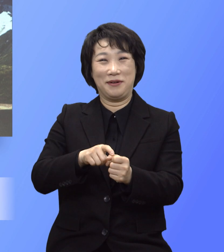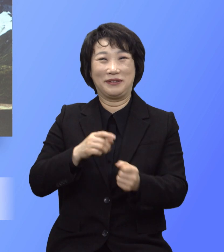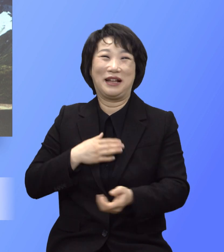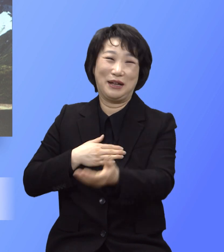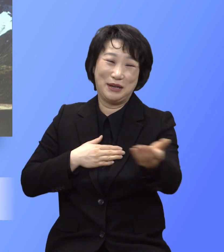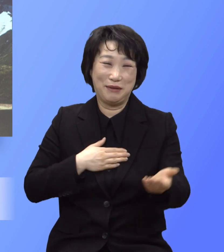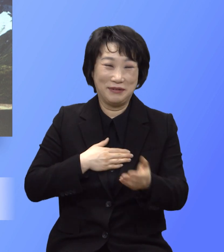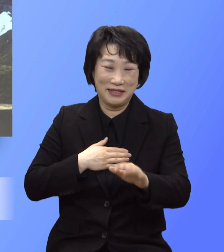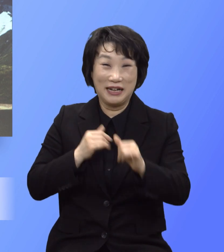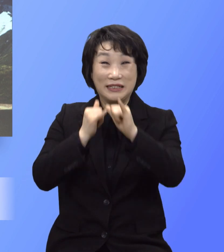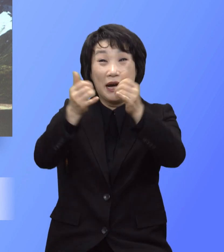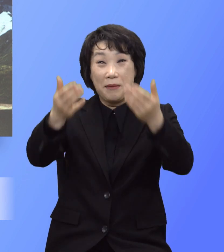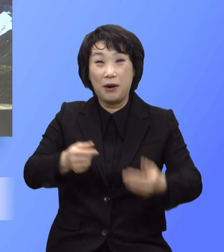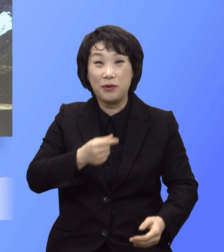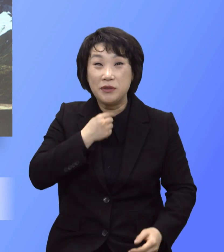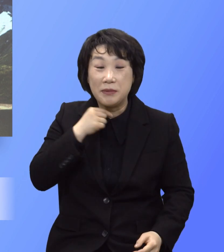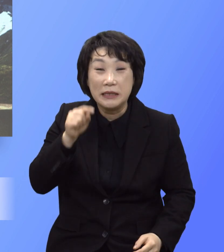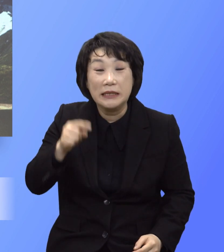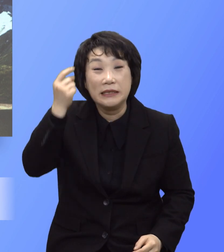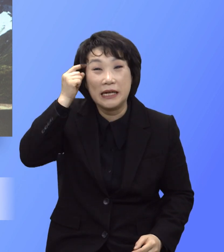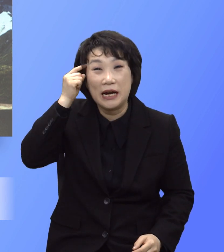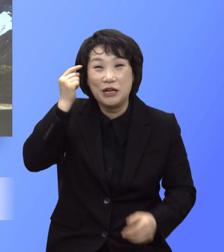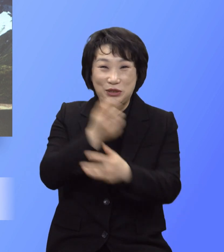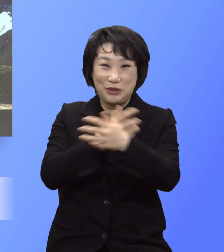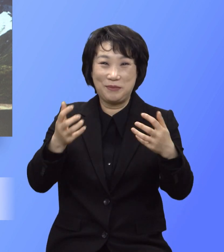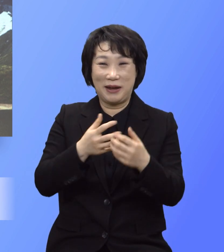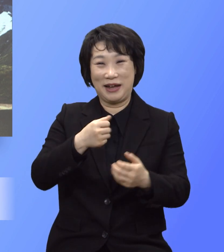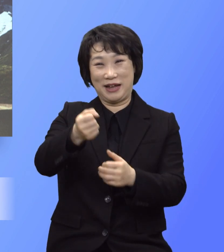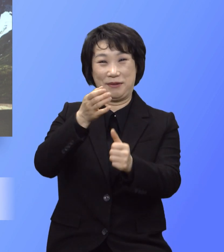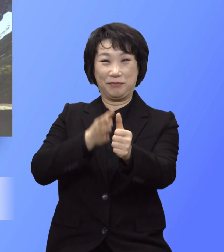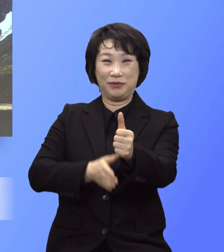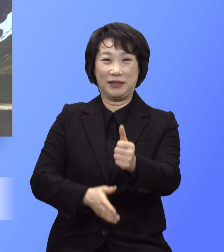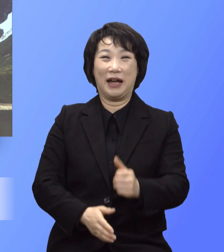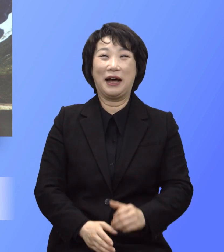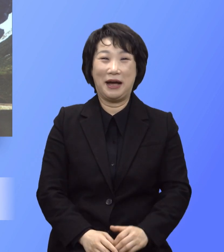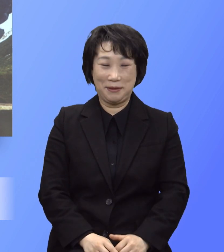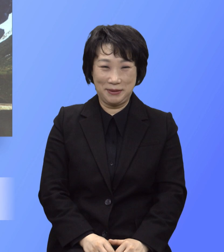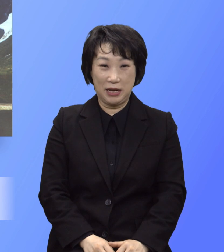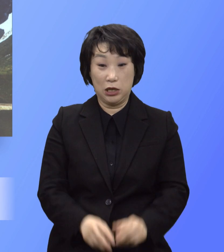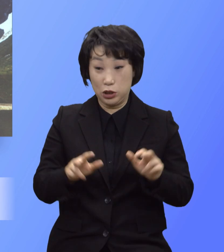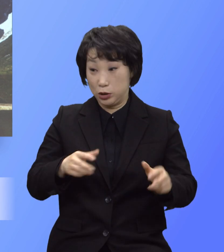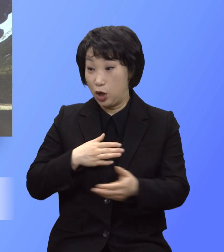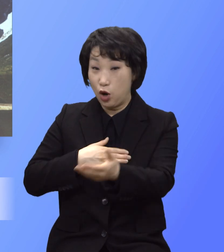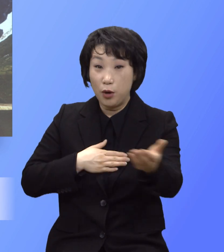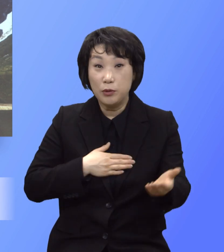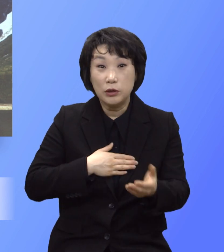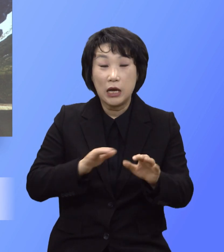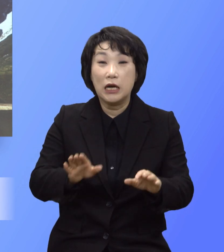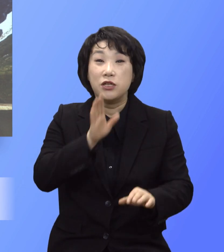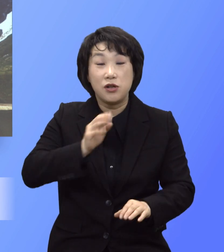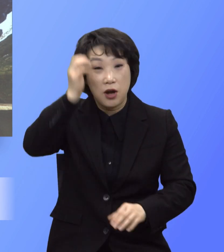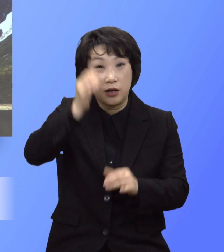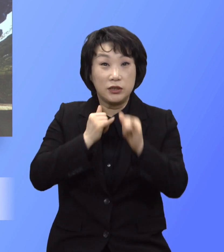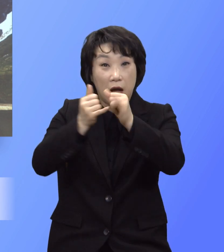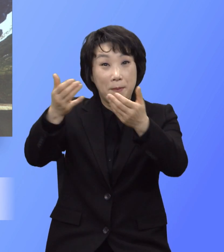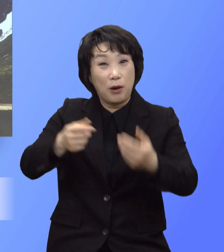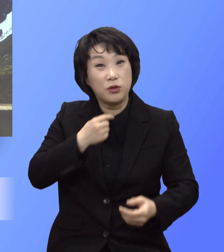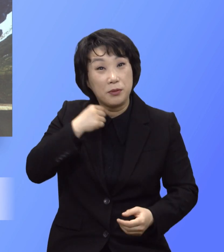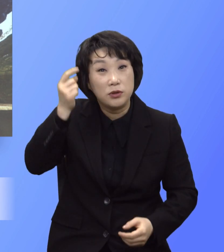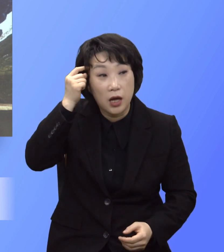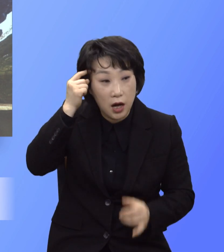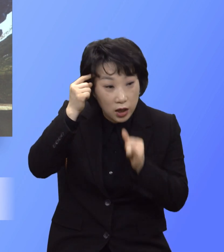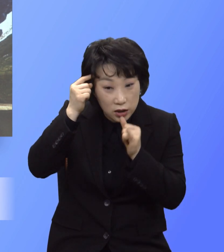속에는 상을 얻고자 하는 근성으로 충만해야 되는데 지금 여러분은 신령한 상을 얻고자 하는